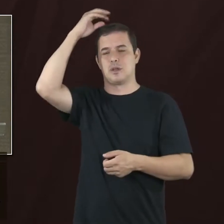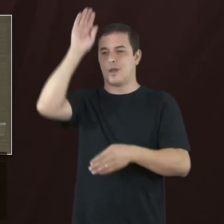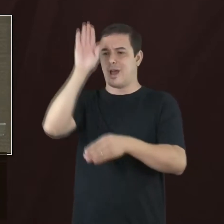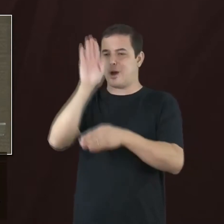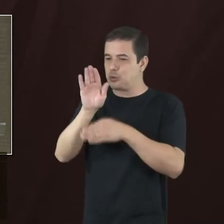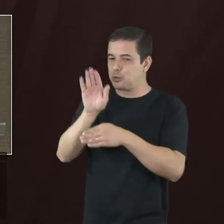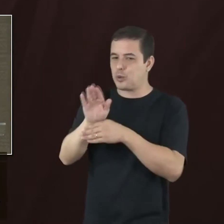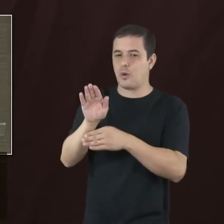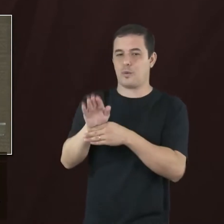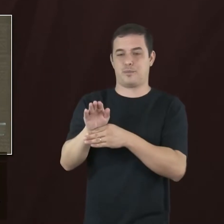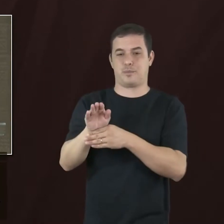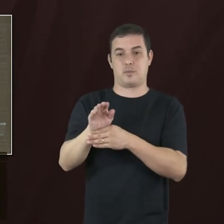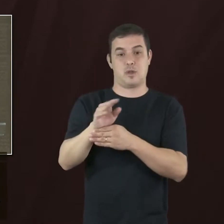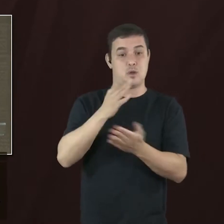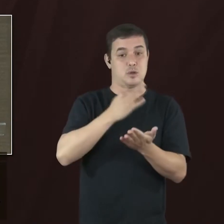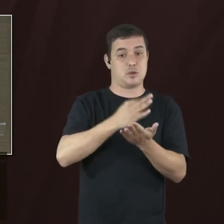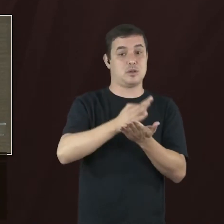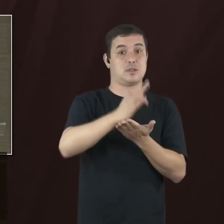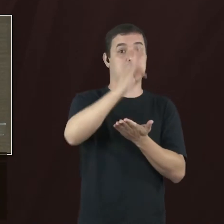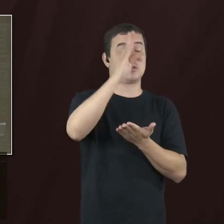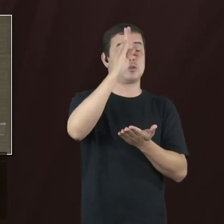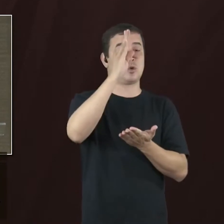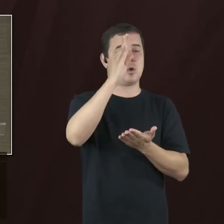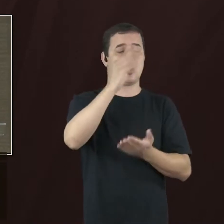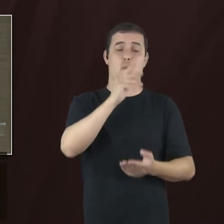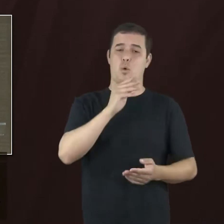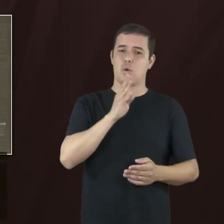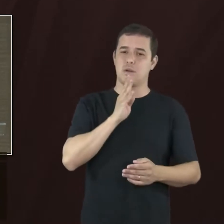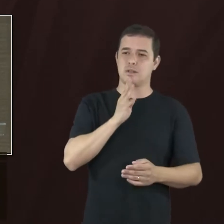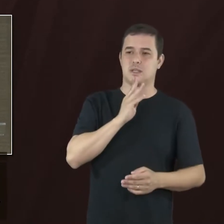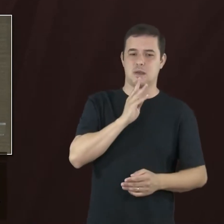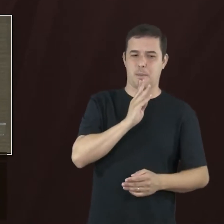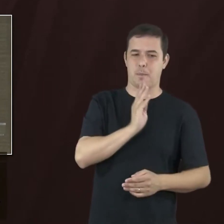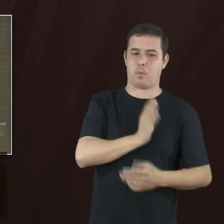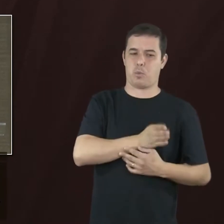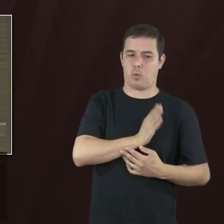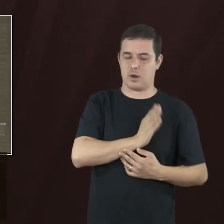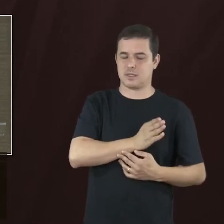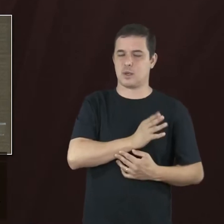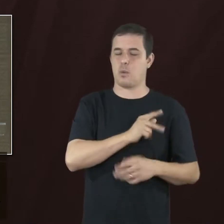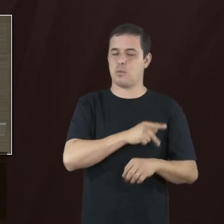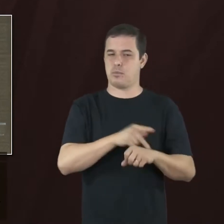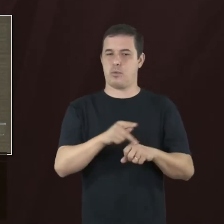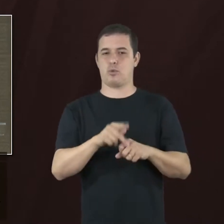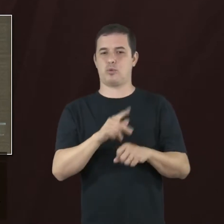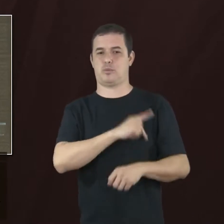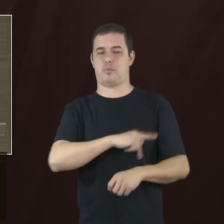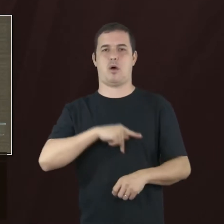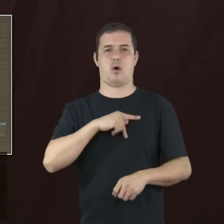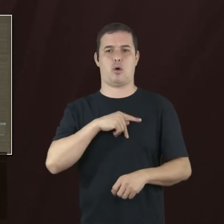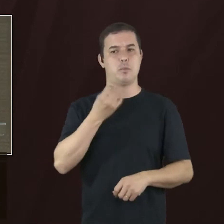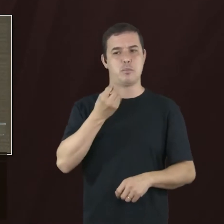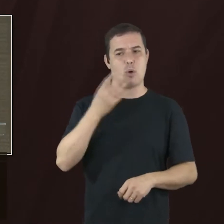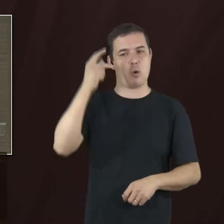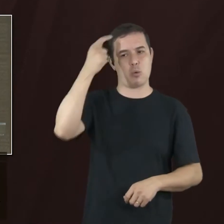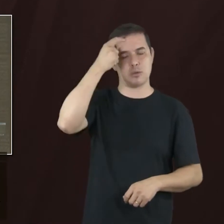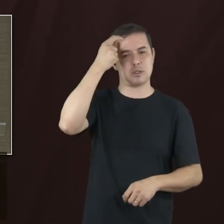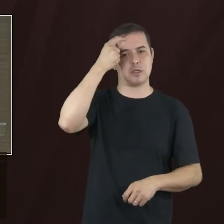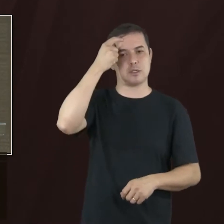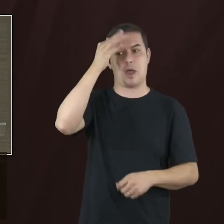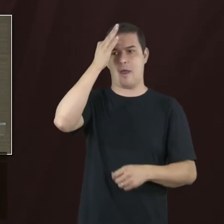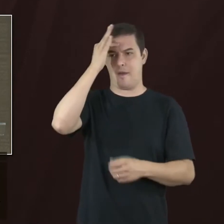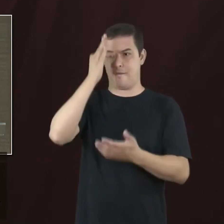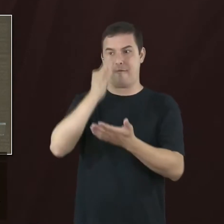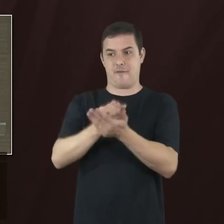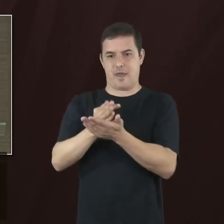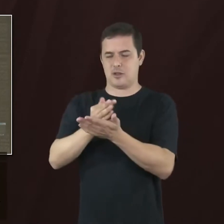tessalonicenses conheciam o coração puro de Paulo, conheciam a sua boa consciência e sua fé sem